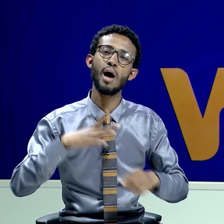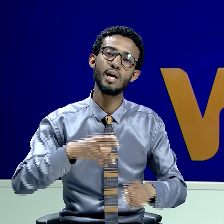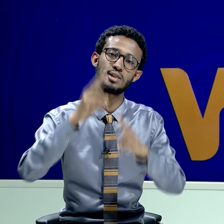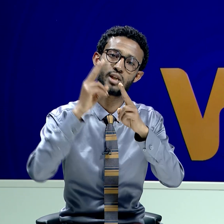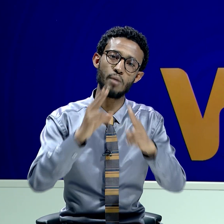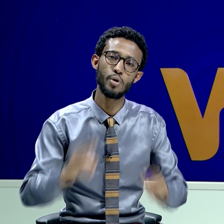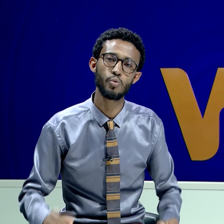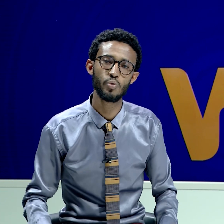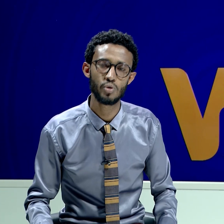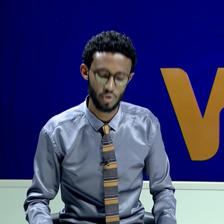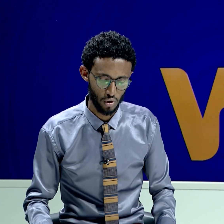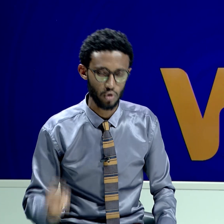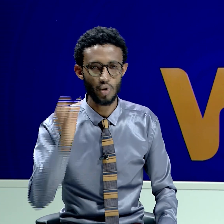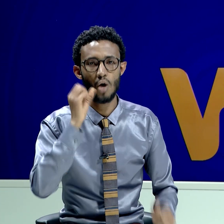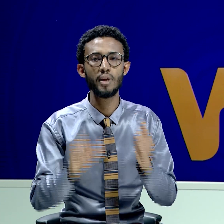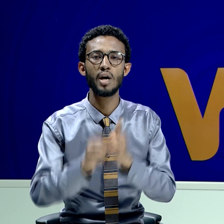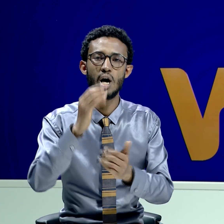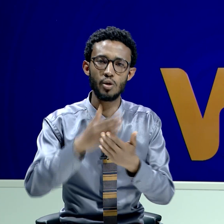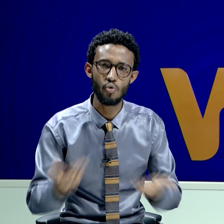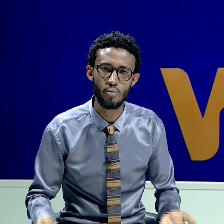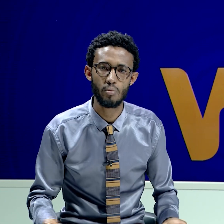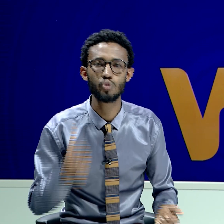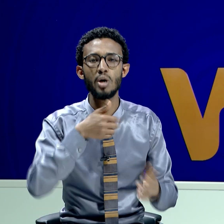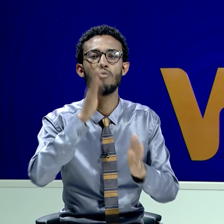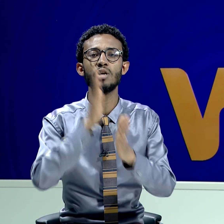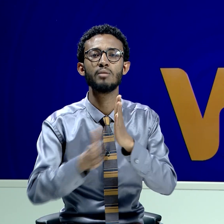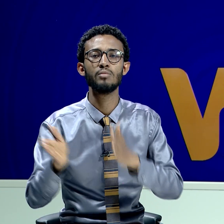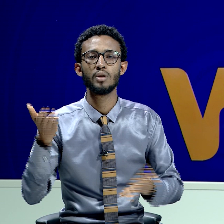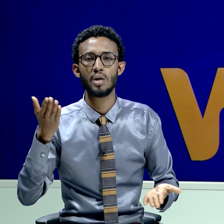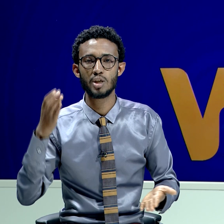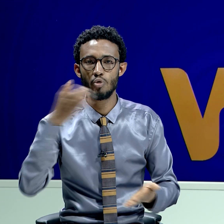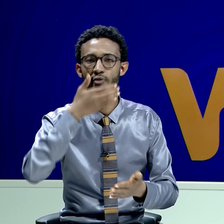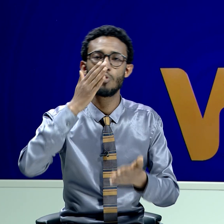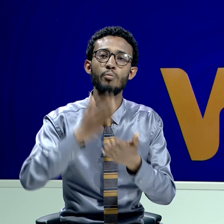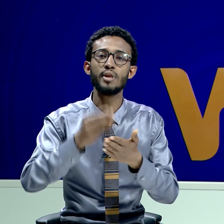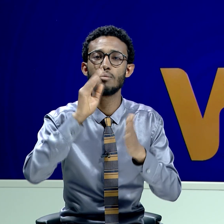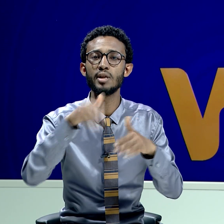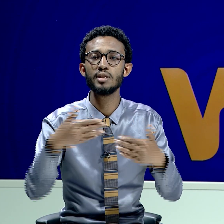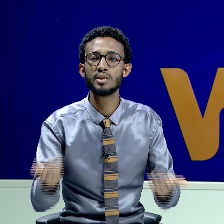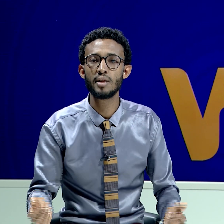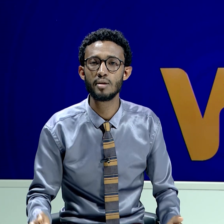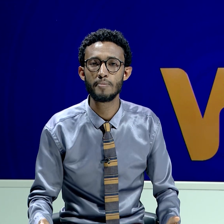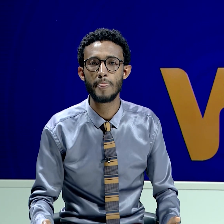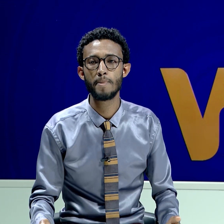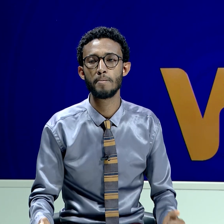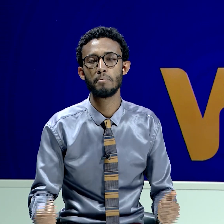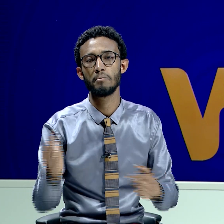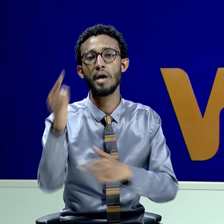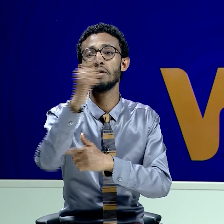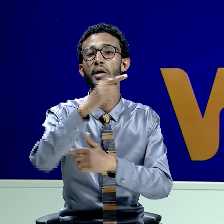ባላት ስከበሩ ወታው የጥቃቱም ስቱ ለሚፈጸም ስግዱ መፈቁም ትምህርት ሲሰጥ እንድቀም